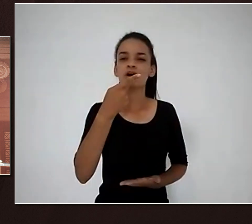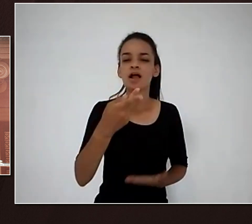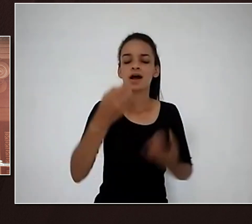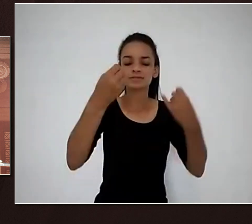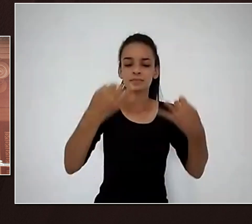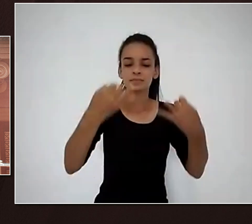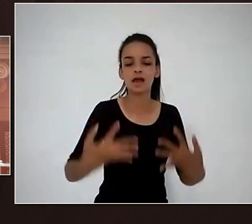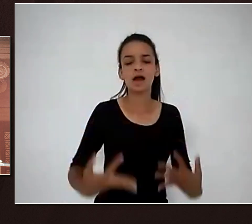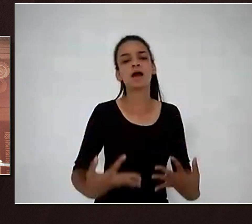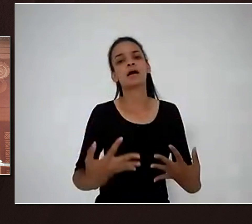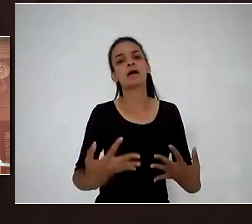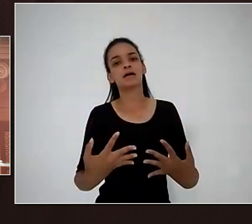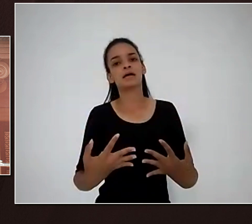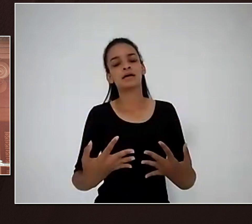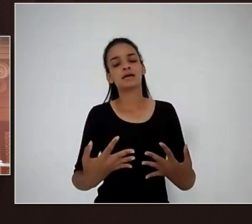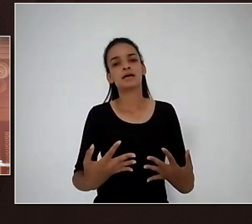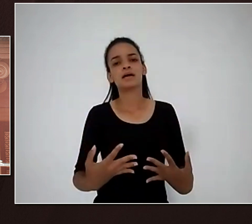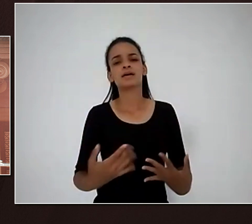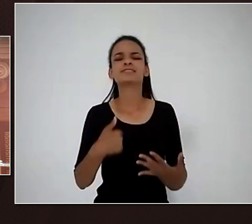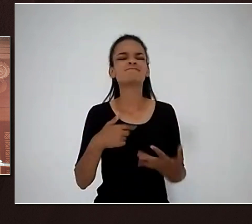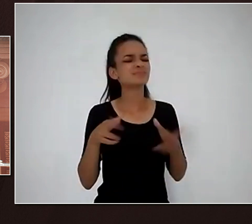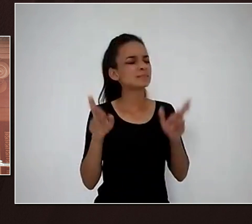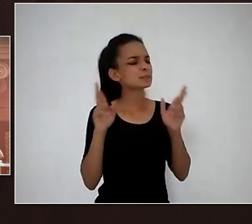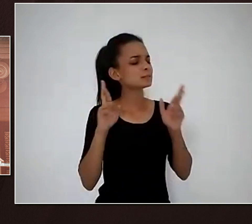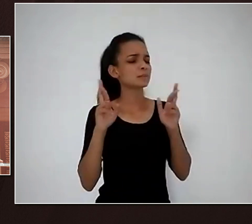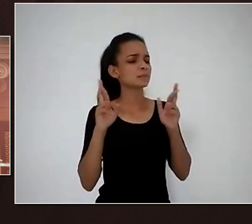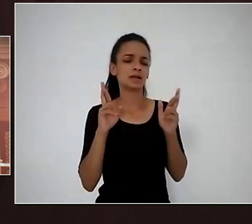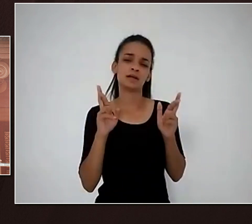espero que todos nós não vamos